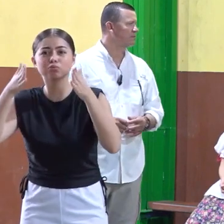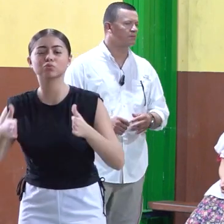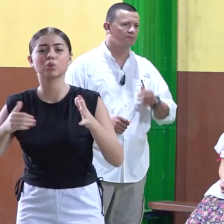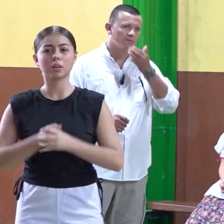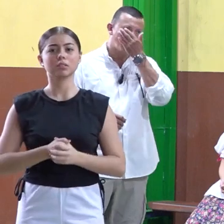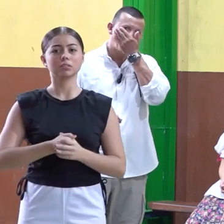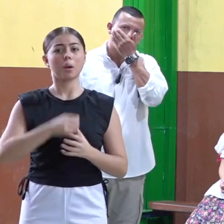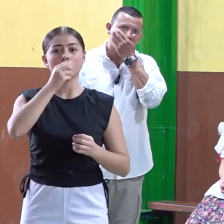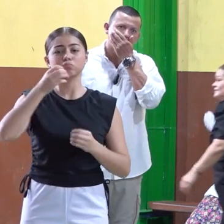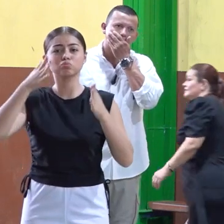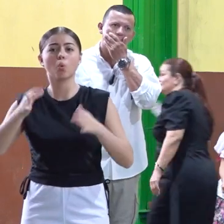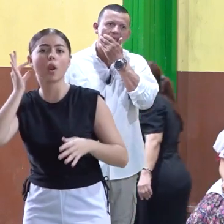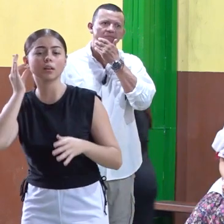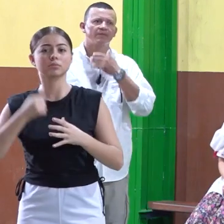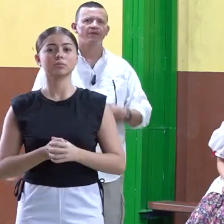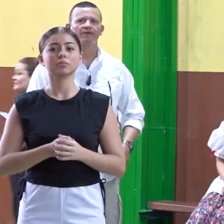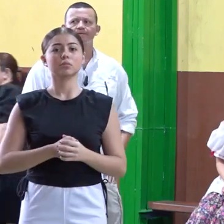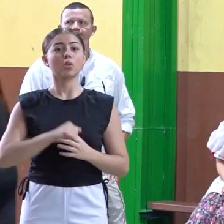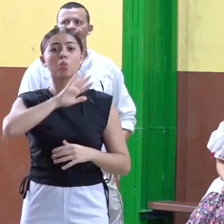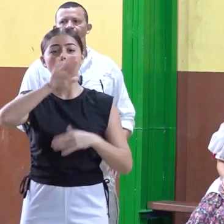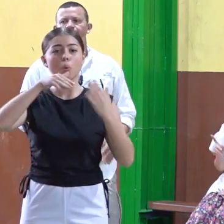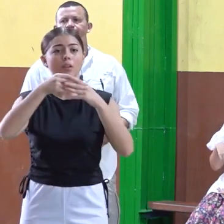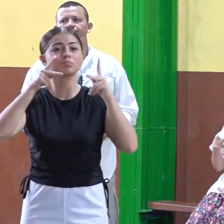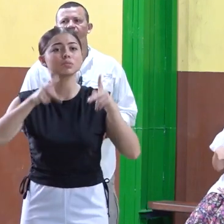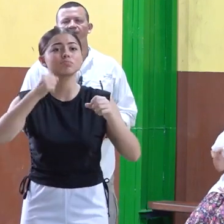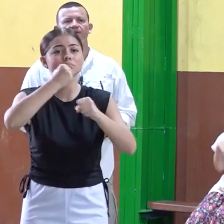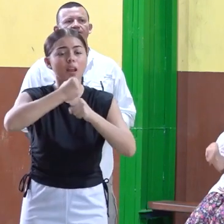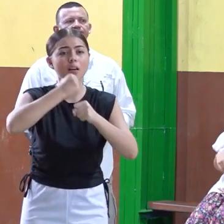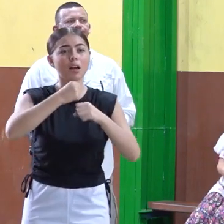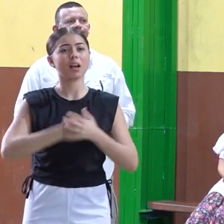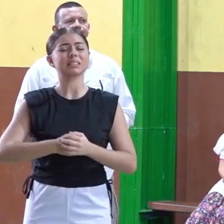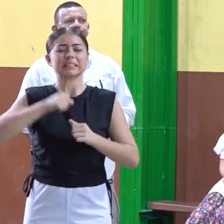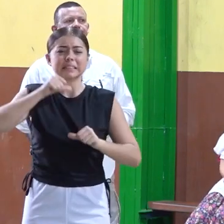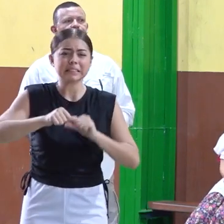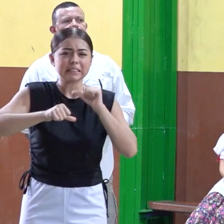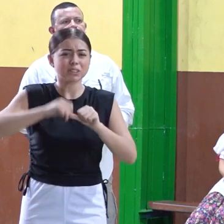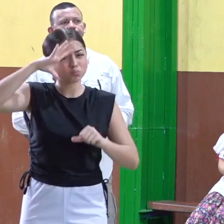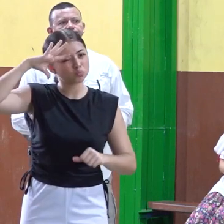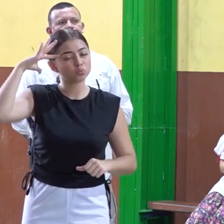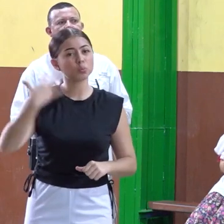las profesoras y personal que trabajan duro,